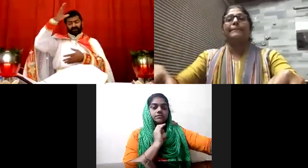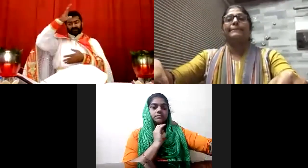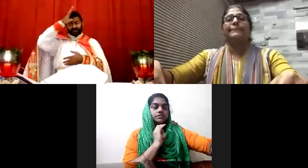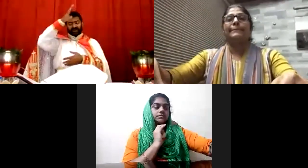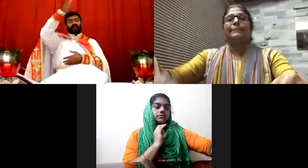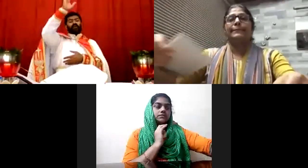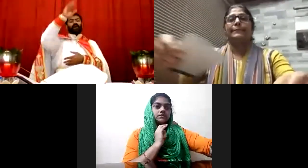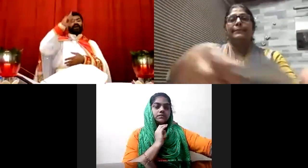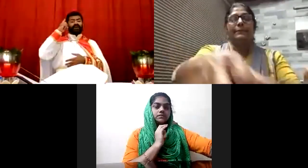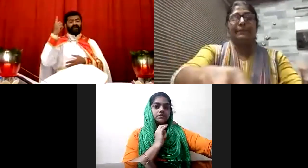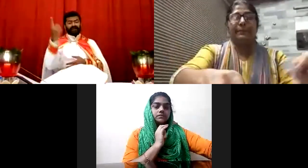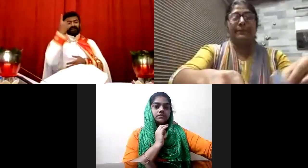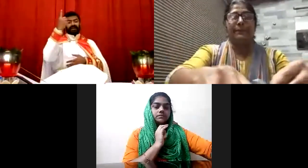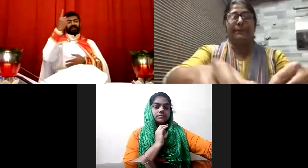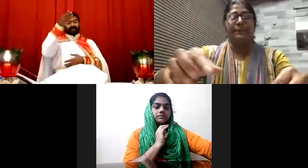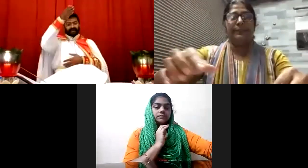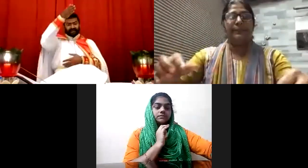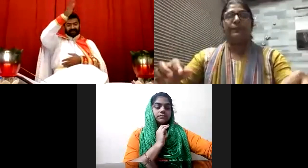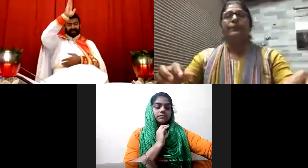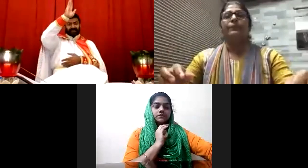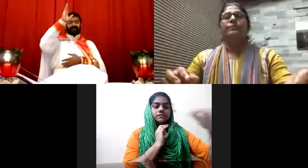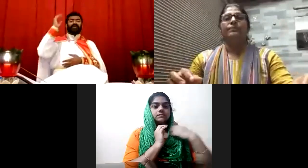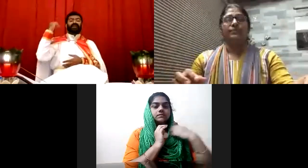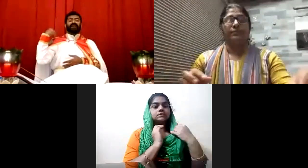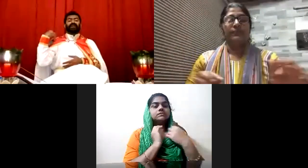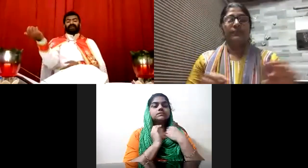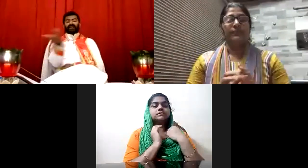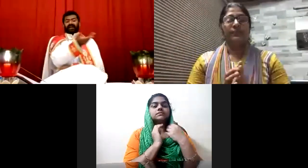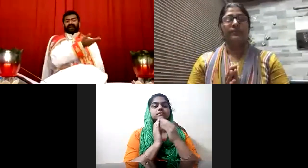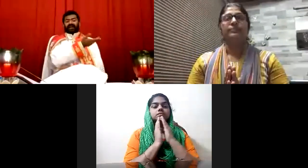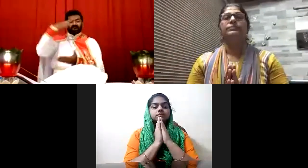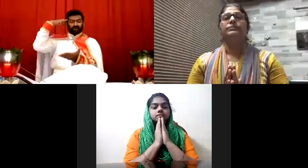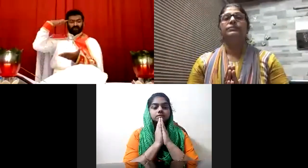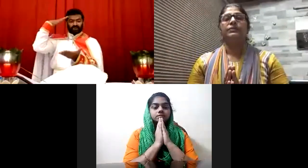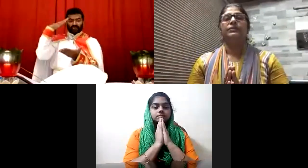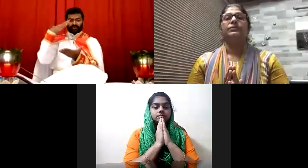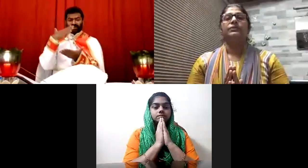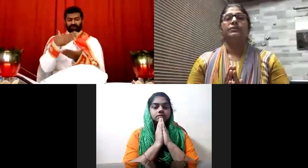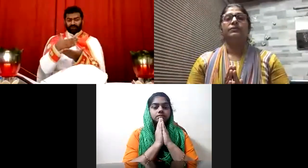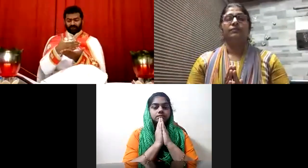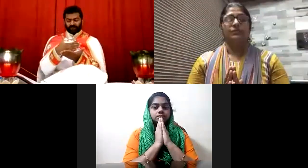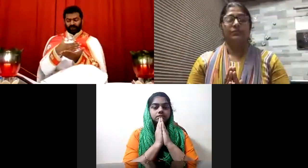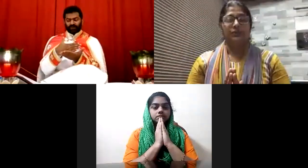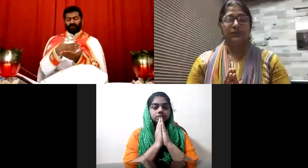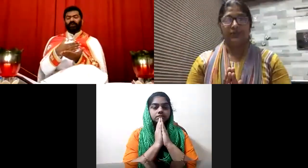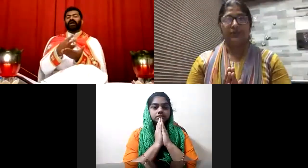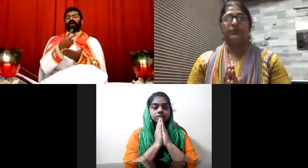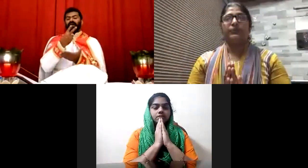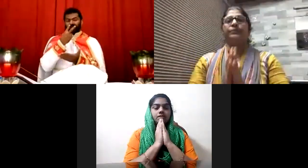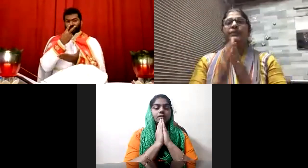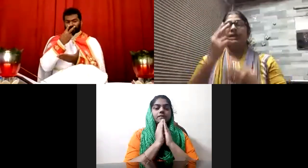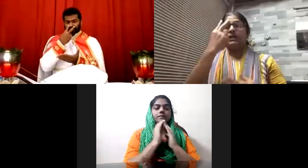സർവശക്തനും പിതാവുമായ ഏക ദൈവത്തിൽ ഞങ്ങൾ വിശ്വസിക്കുന്നു.